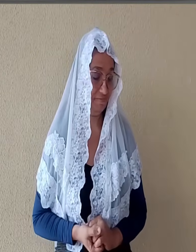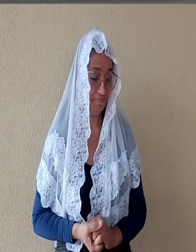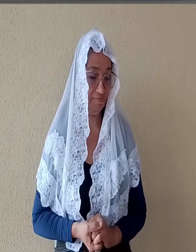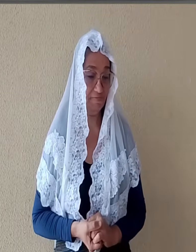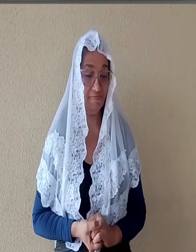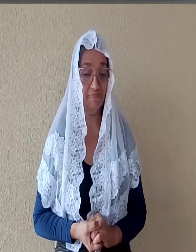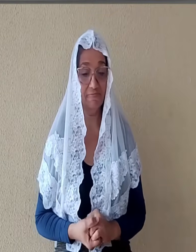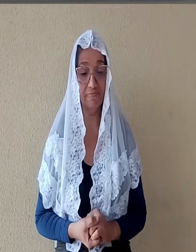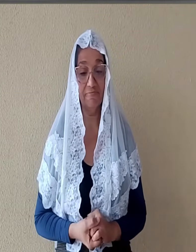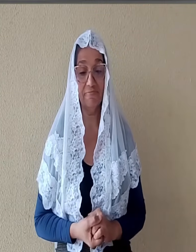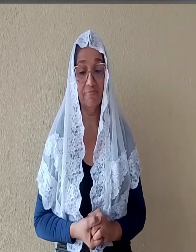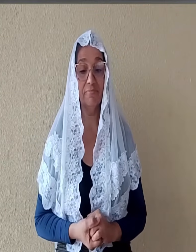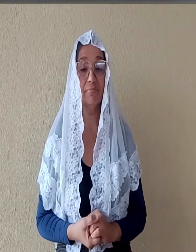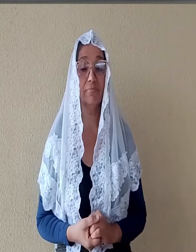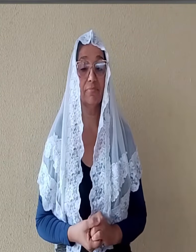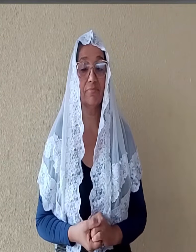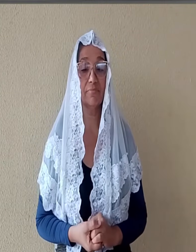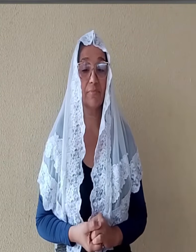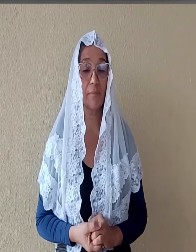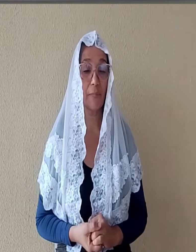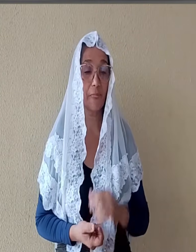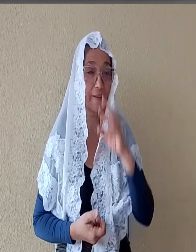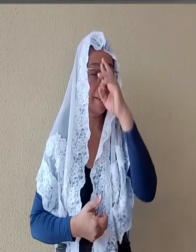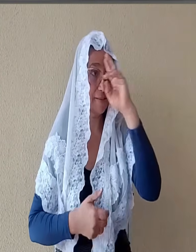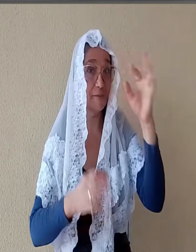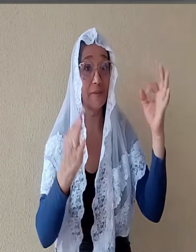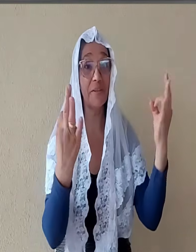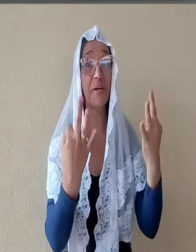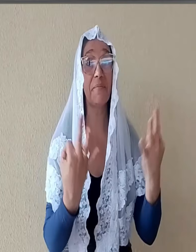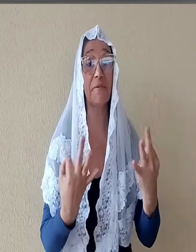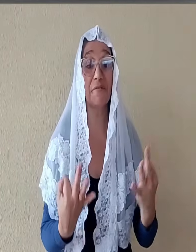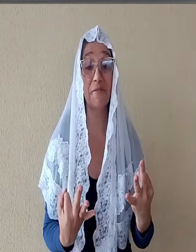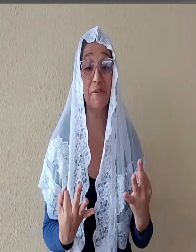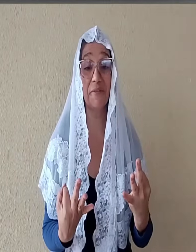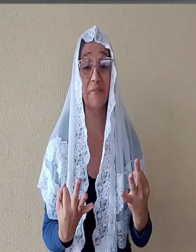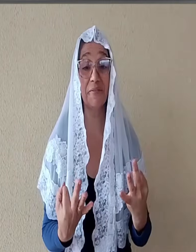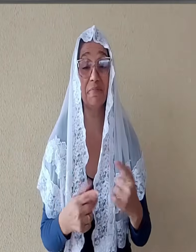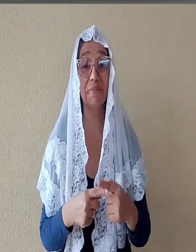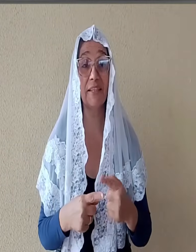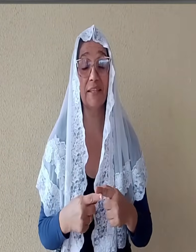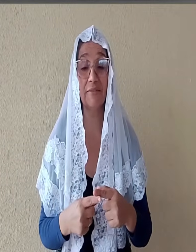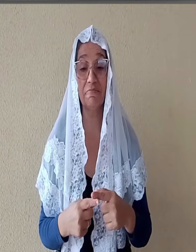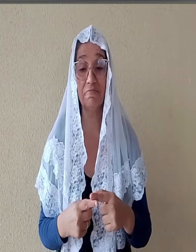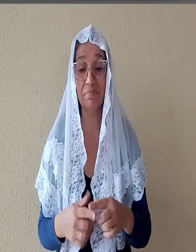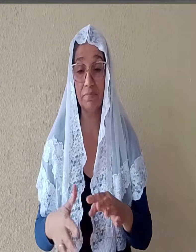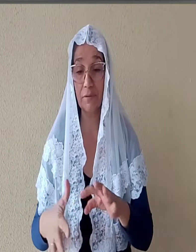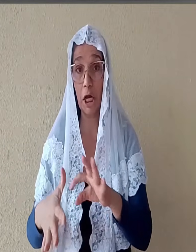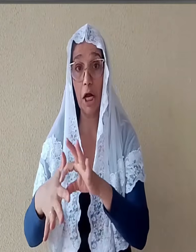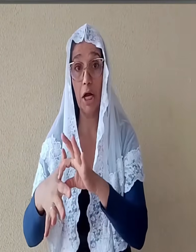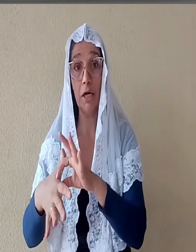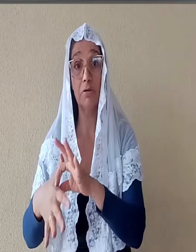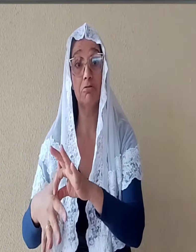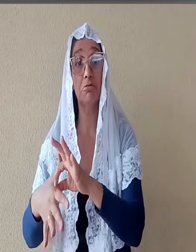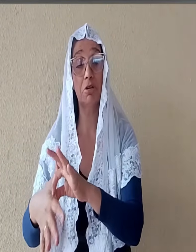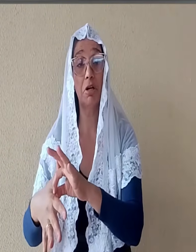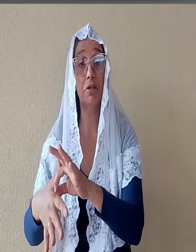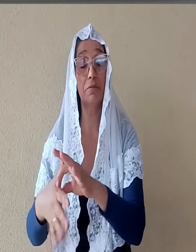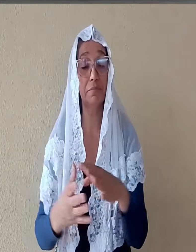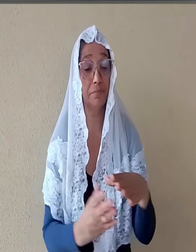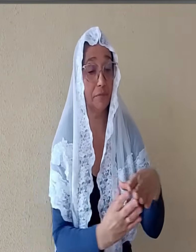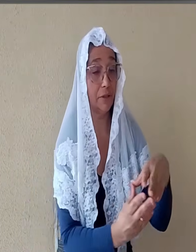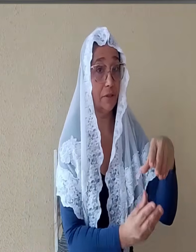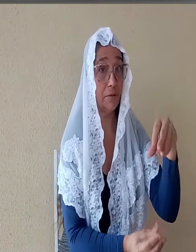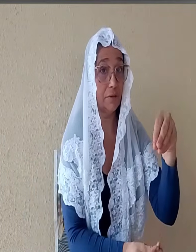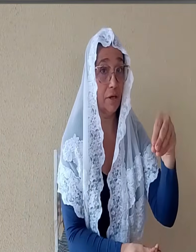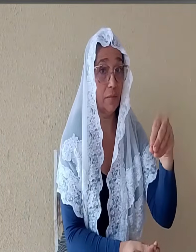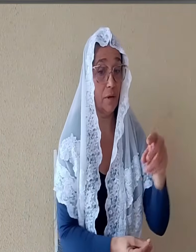é o oposto da nossa carne, não é assim? E ela não se atrai, irmão. Então, o que tinha que acontecer? Olha como que